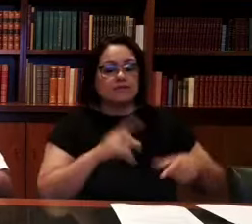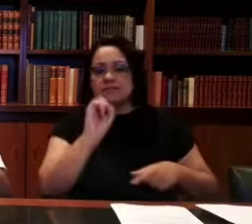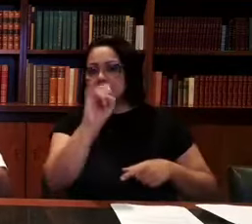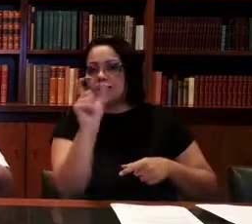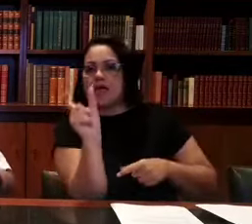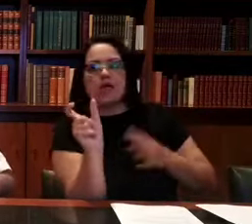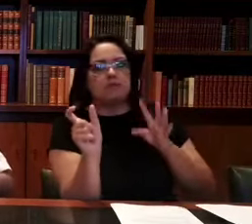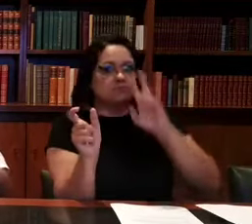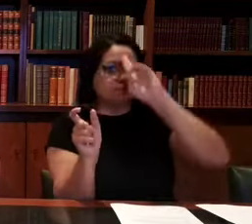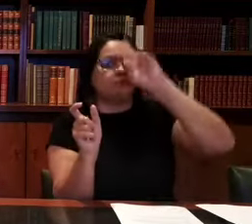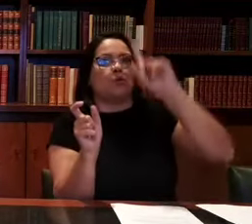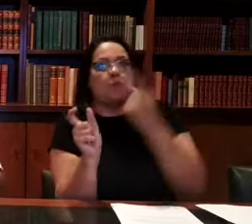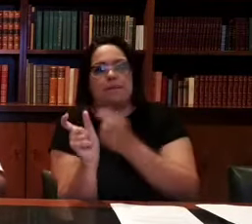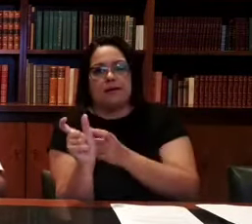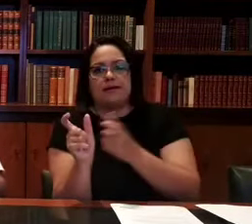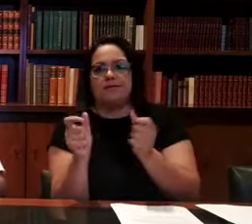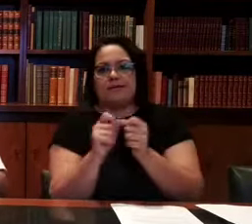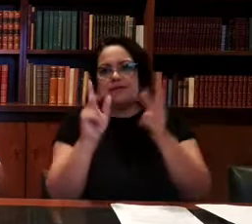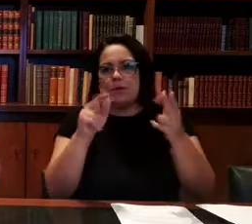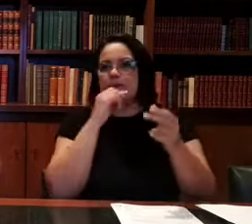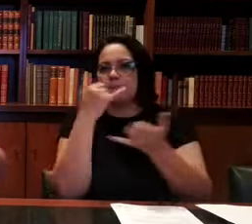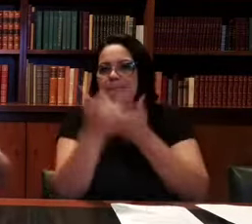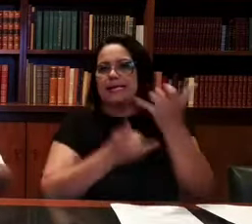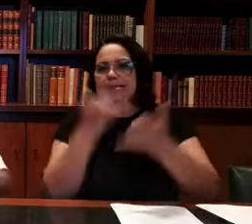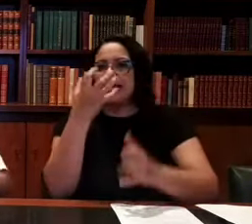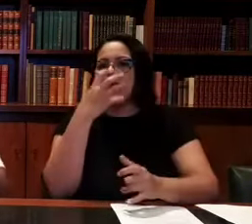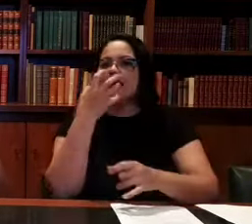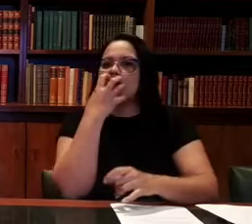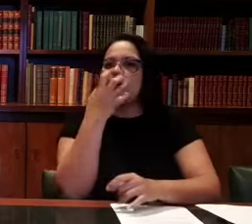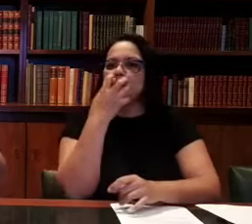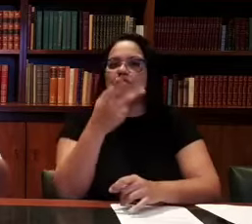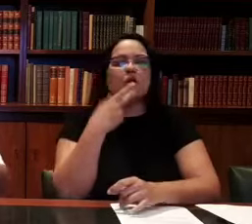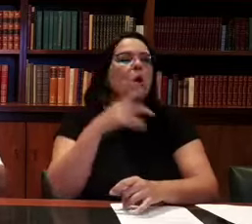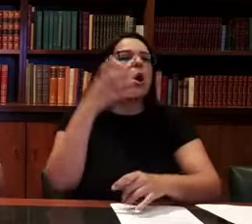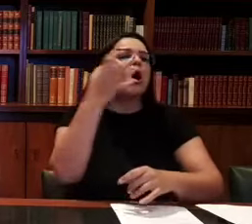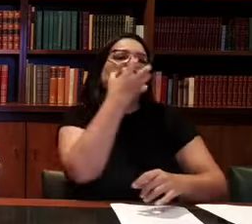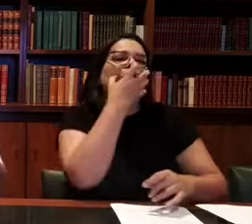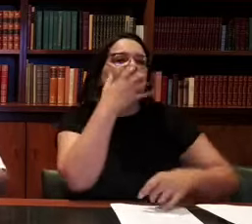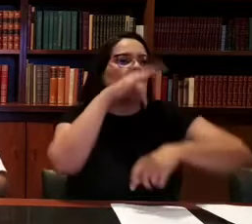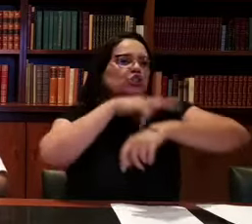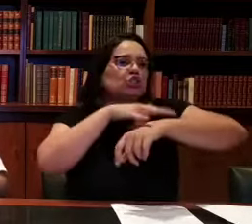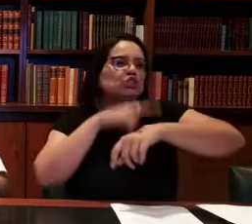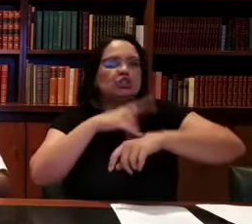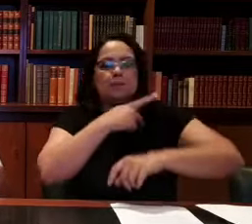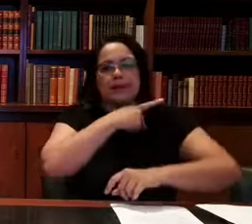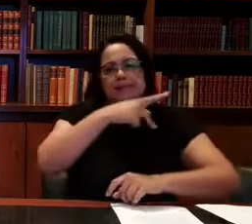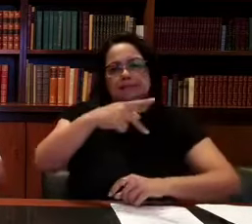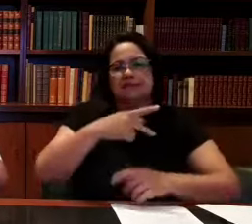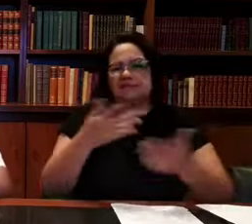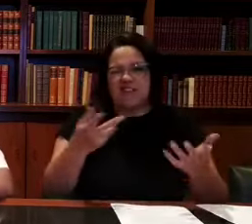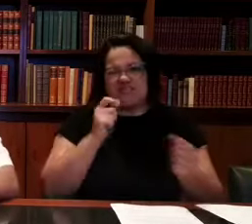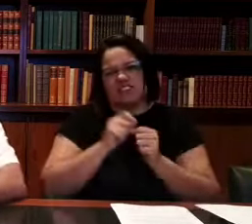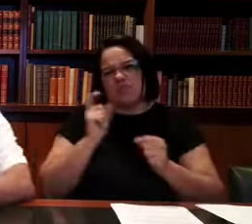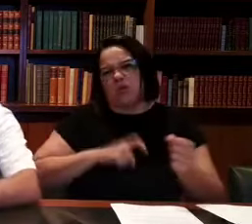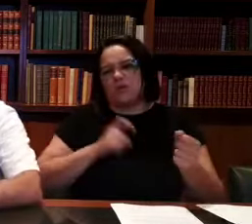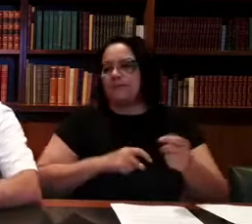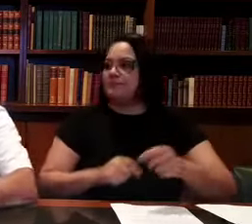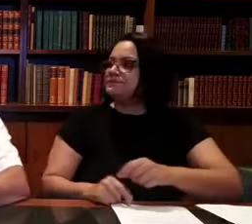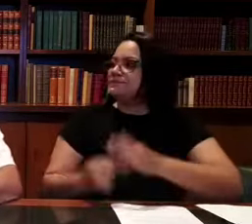uma palavra aqui é a brincadeira do cachorro que eu fiz já vou falar com maldade já cachorro urinou no presidente ela montando de maldade não é vamos lá